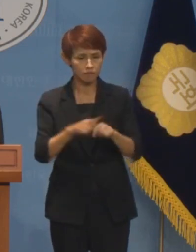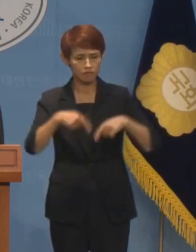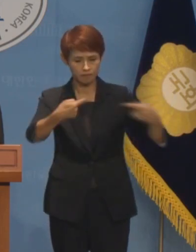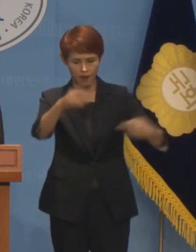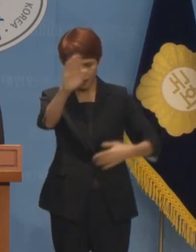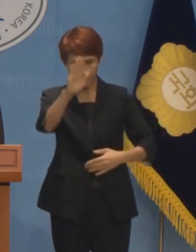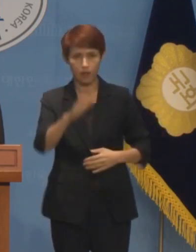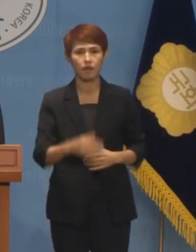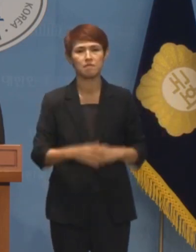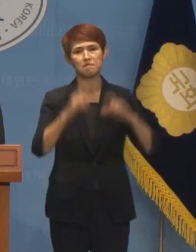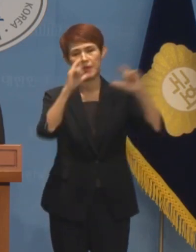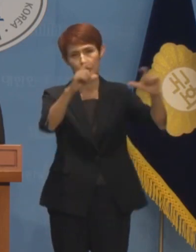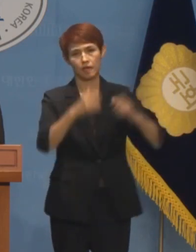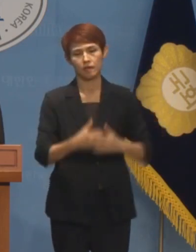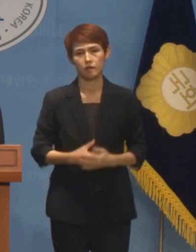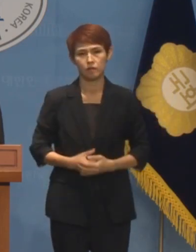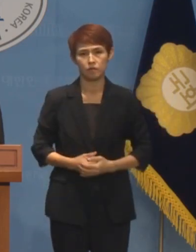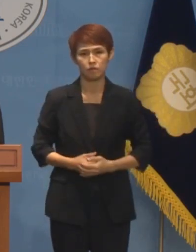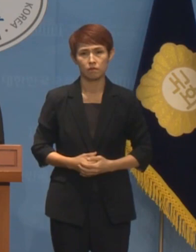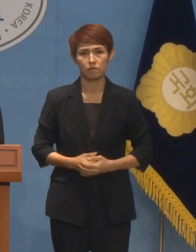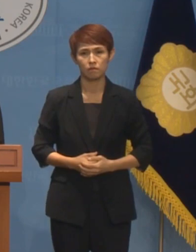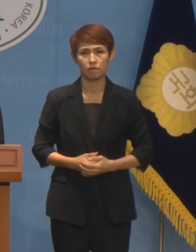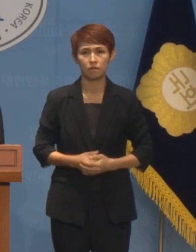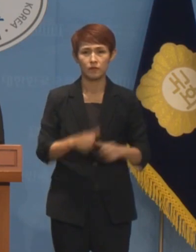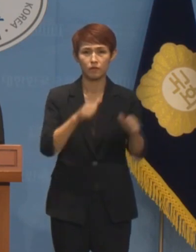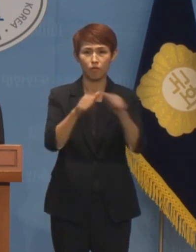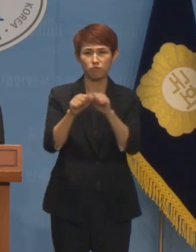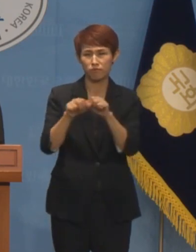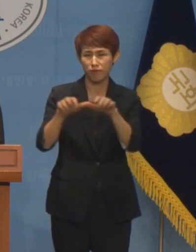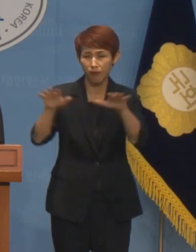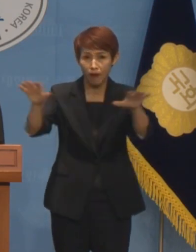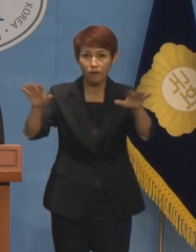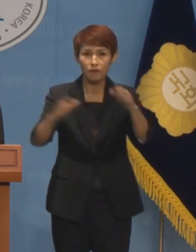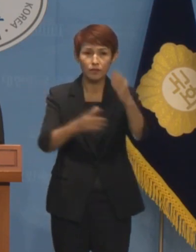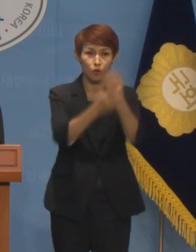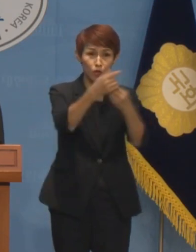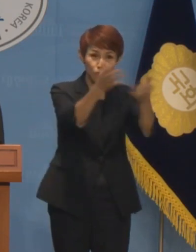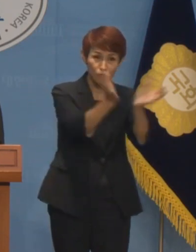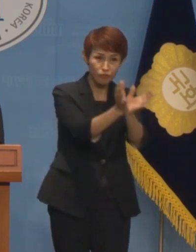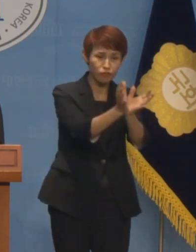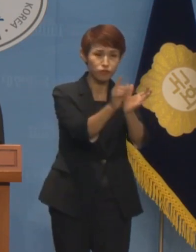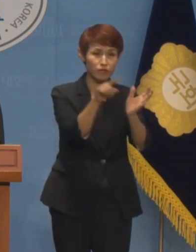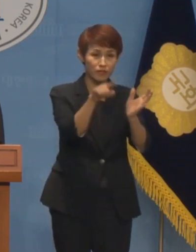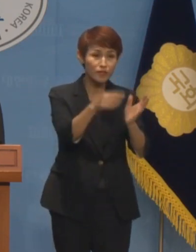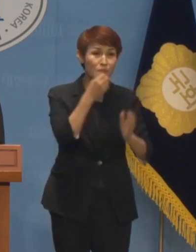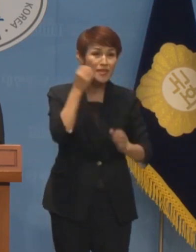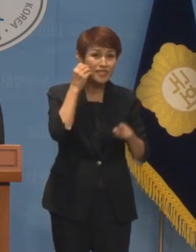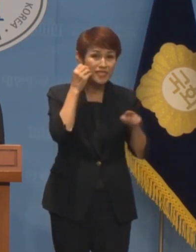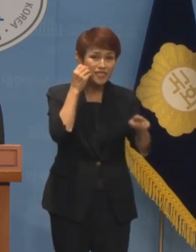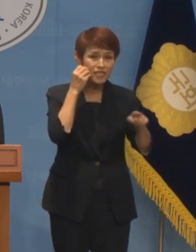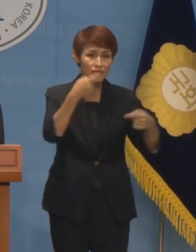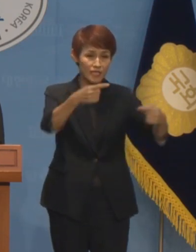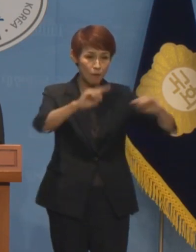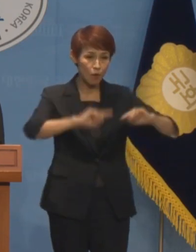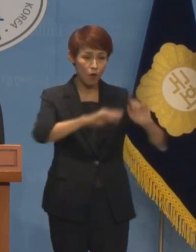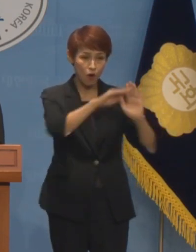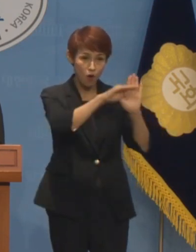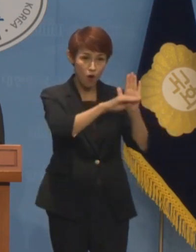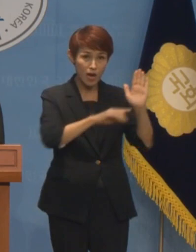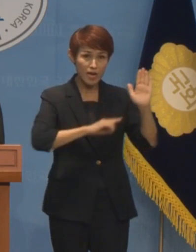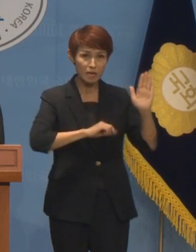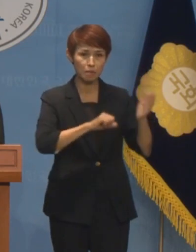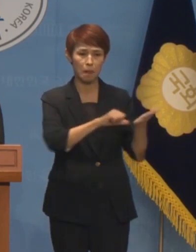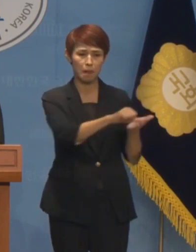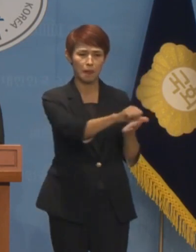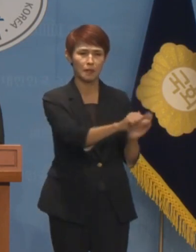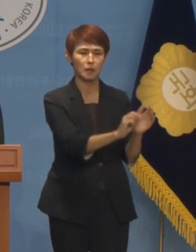통보했습니다. 이런 사실이 알려지자 통일부는 해당 포럼 홈페이지에서 참여 연사 명단을